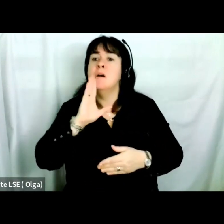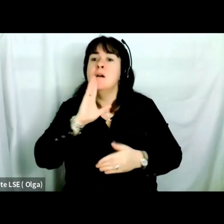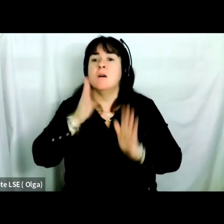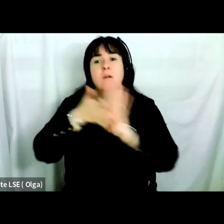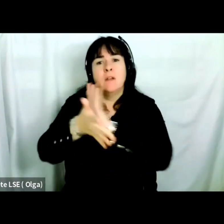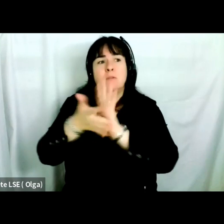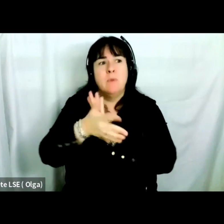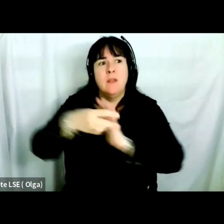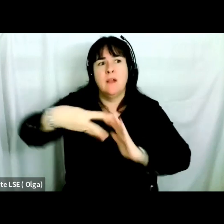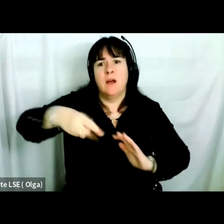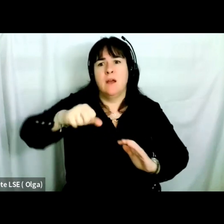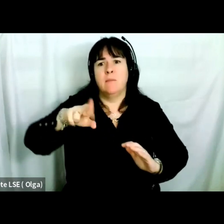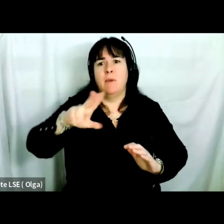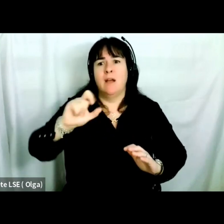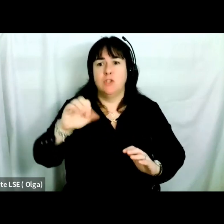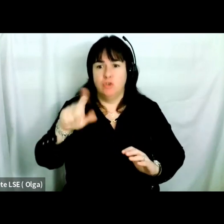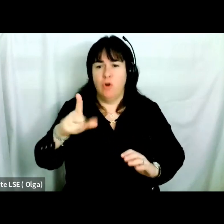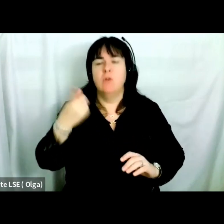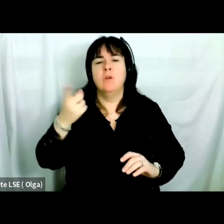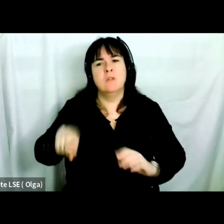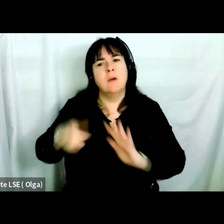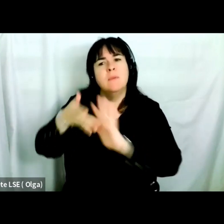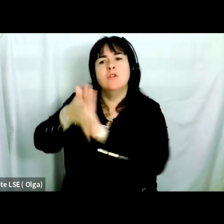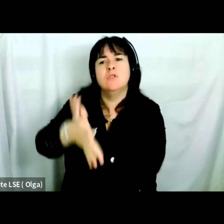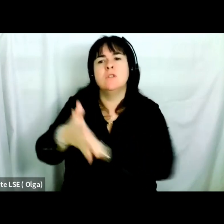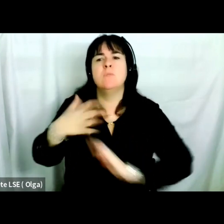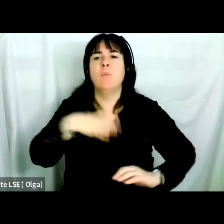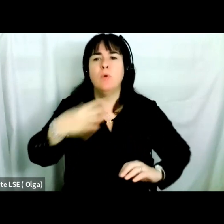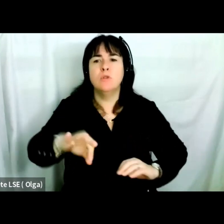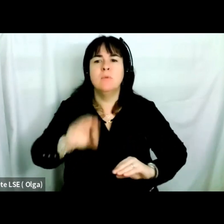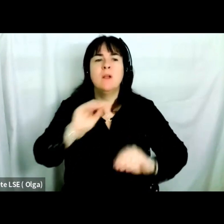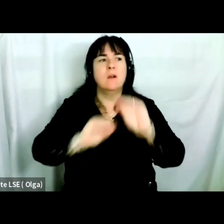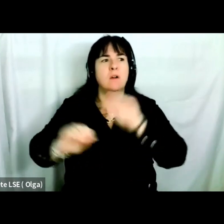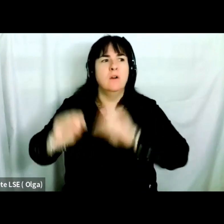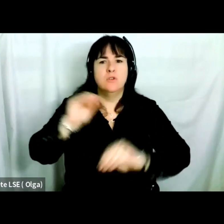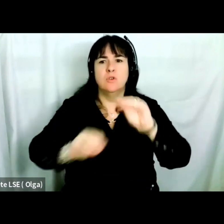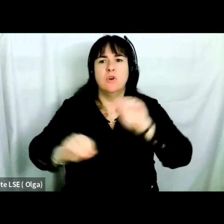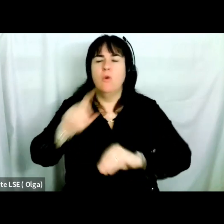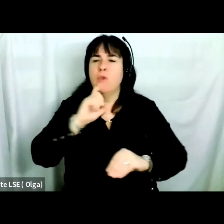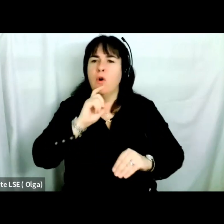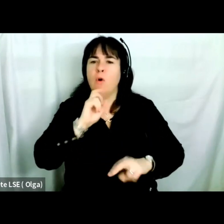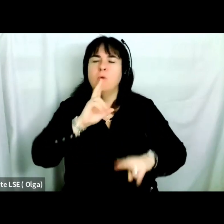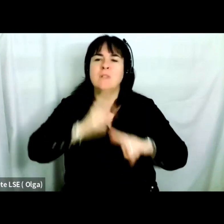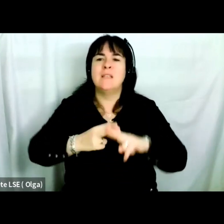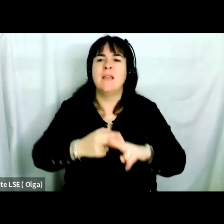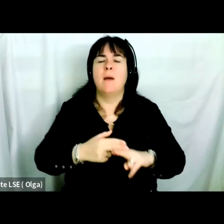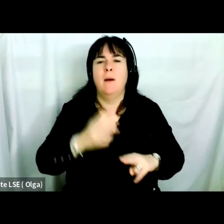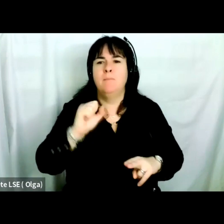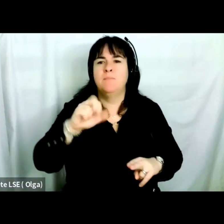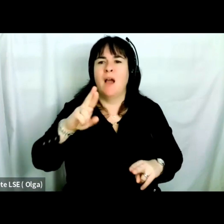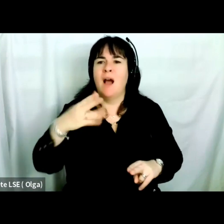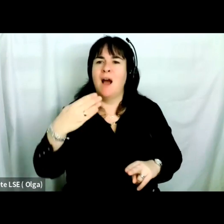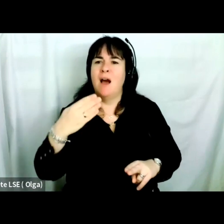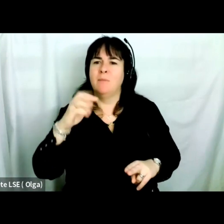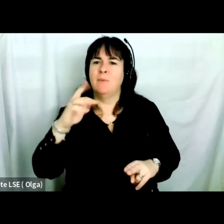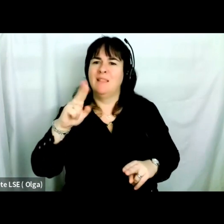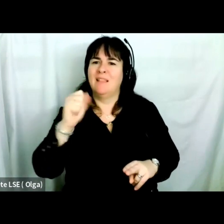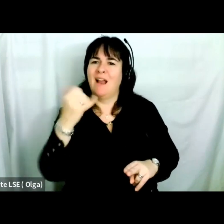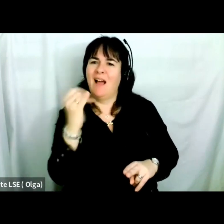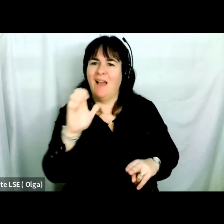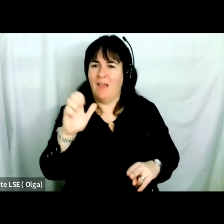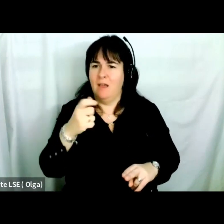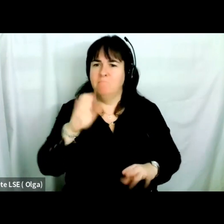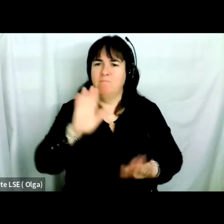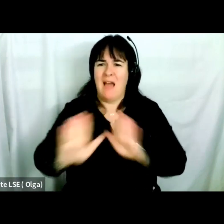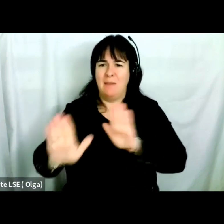yo también os voy a contar que existe la posibilidad de resolverlo por arbitraje. El arbitraje también es una forma de resolver